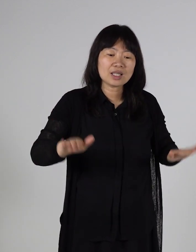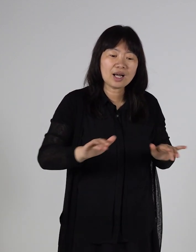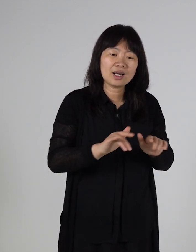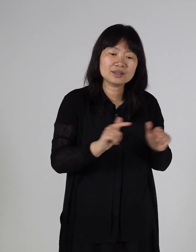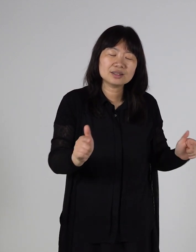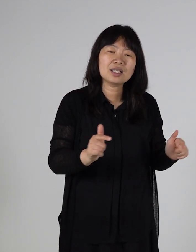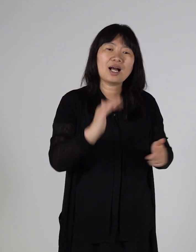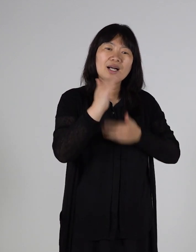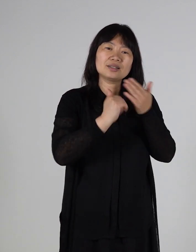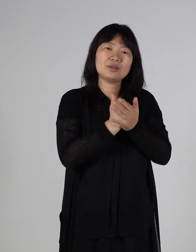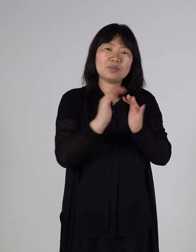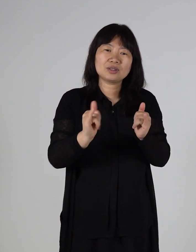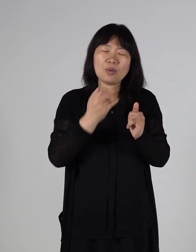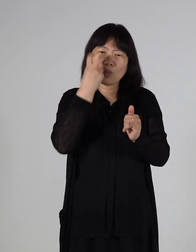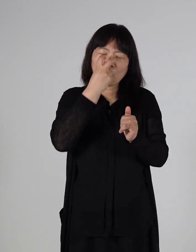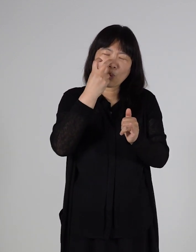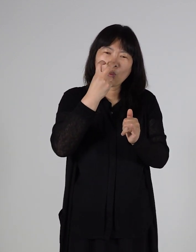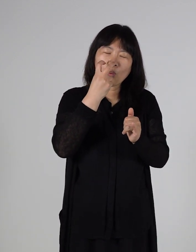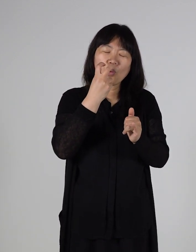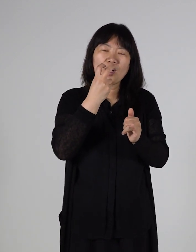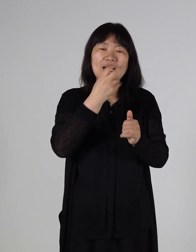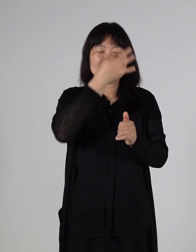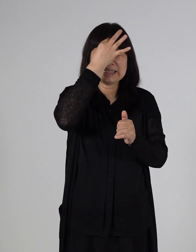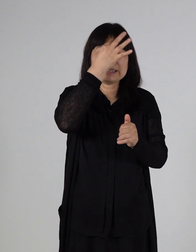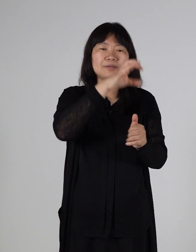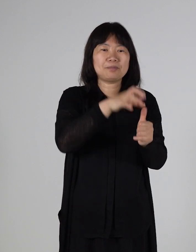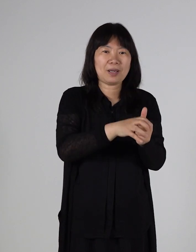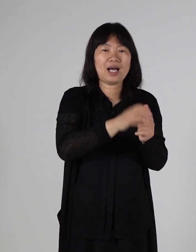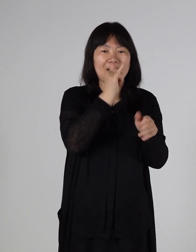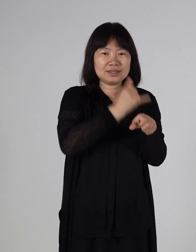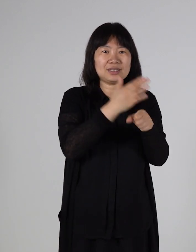하나님의 백성들을 보호하는 역할과 기능을 갖고 있지 않습니까?